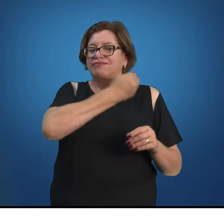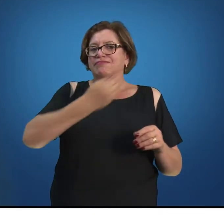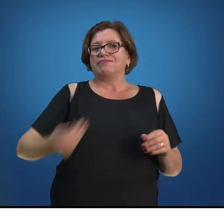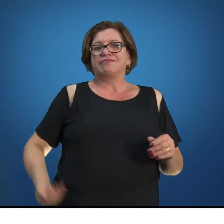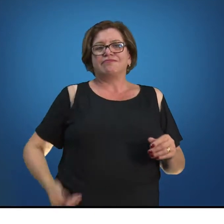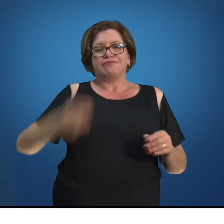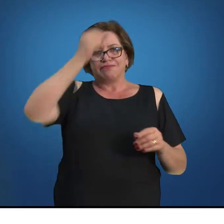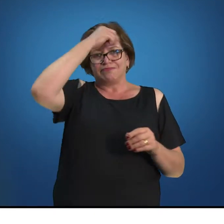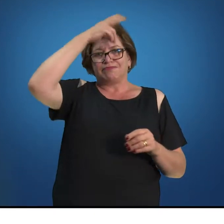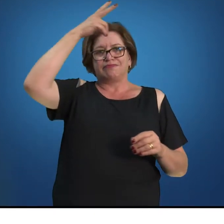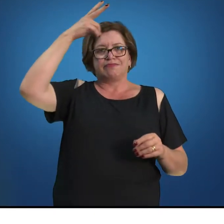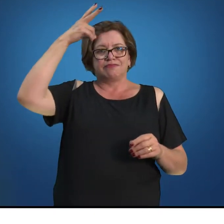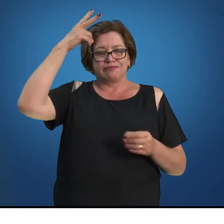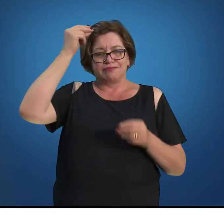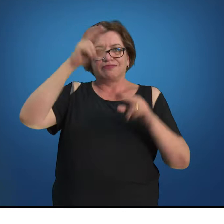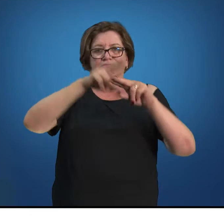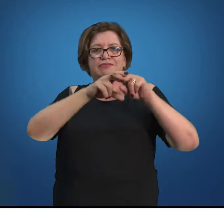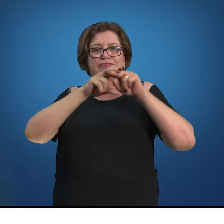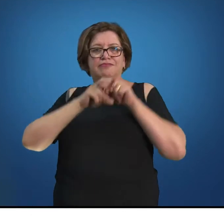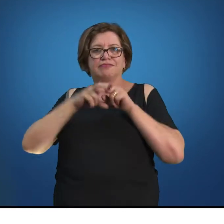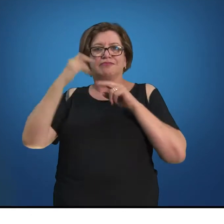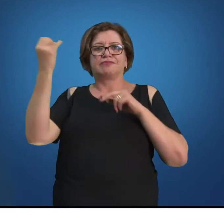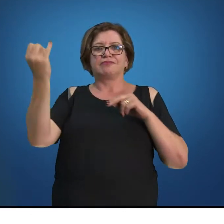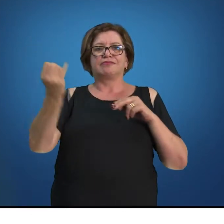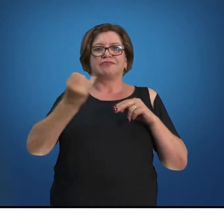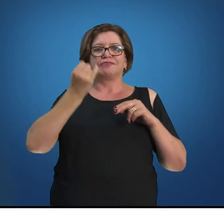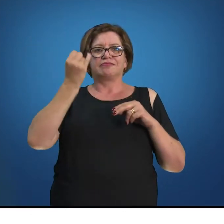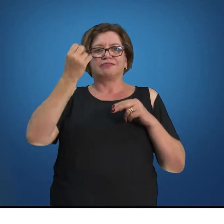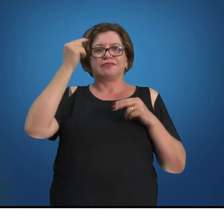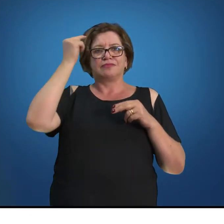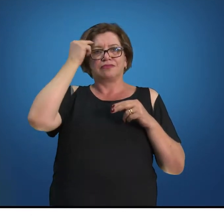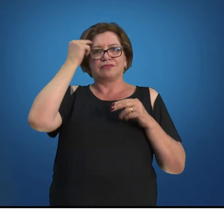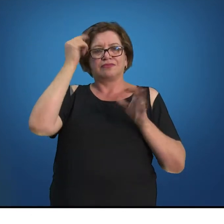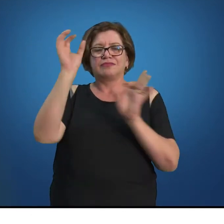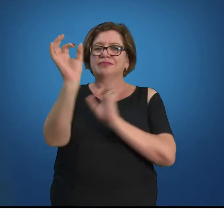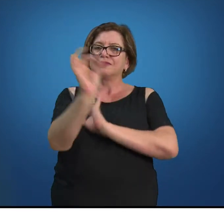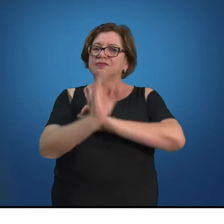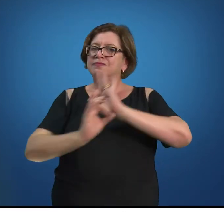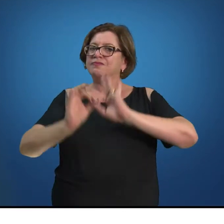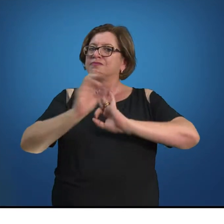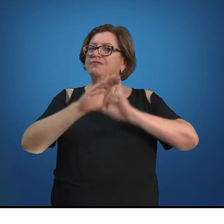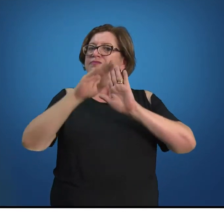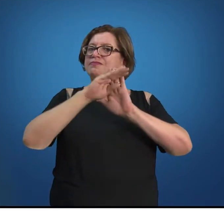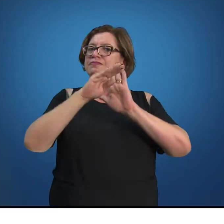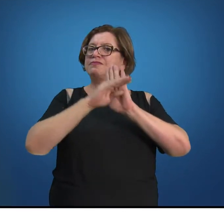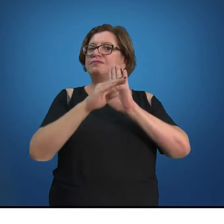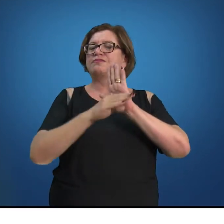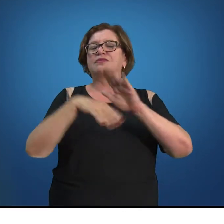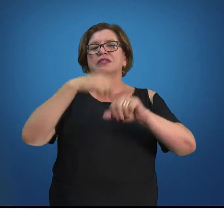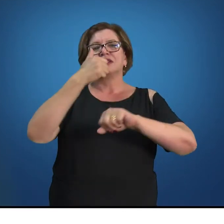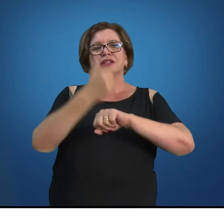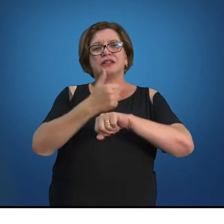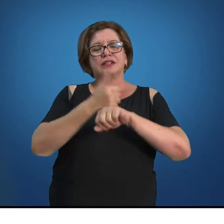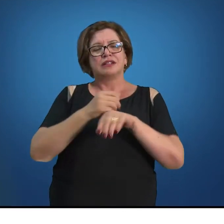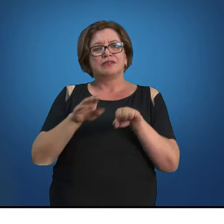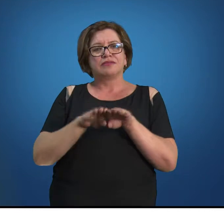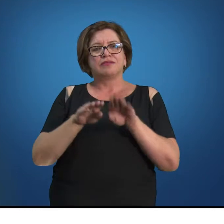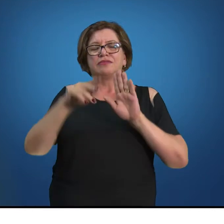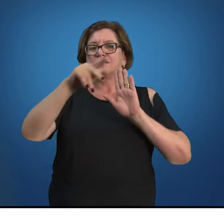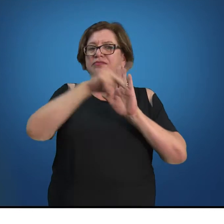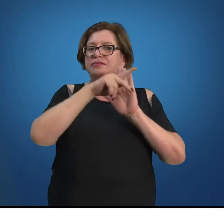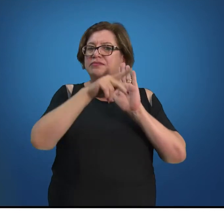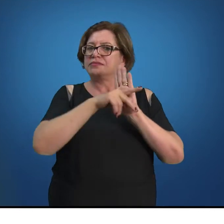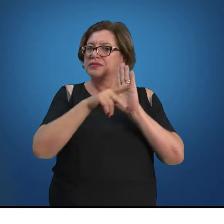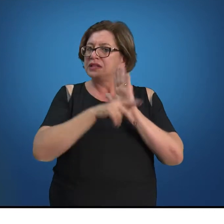a importância de pensar na elaboração do plano diretor, no planejamento, na